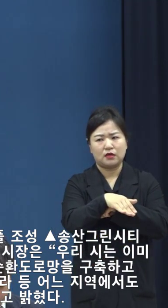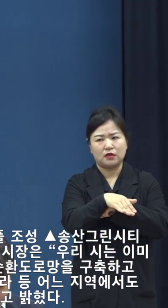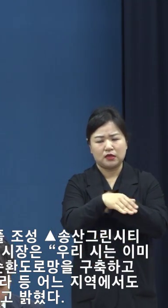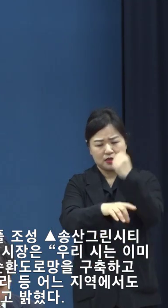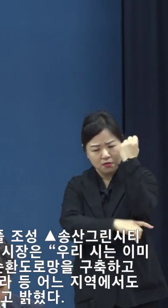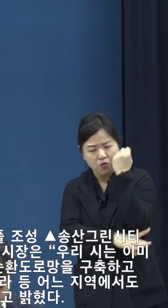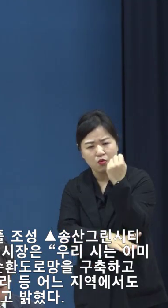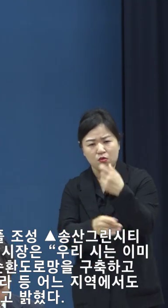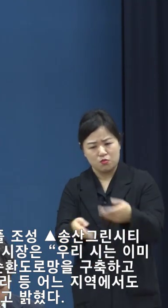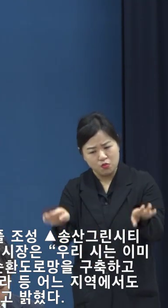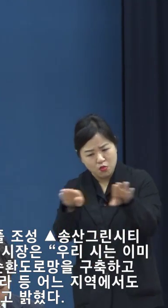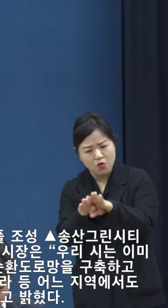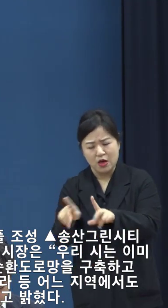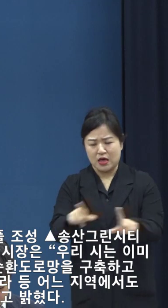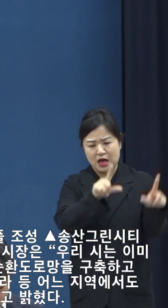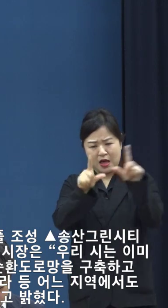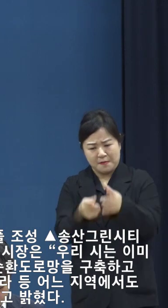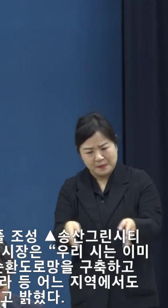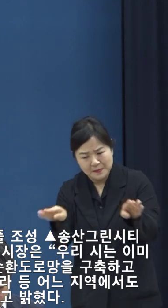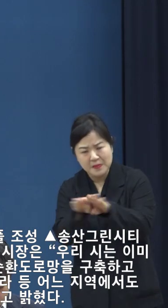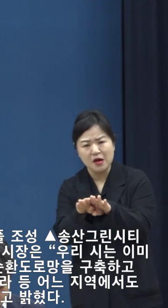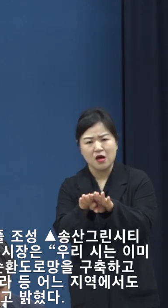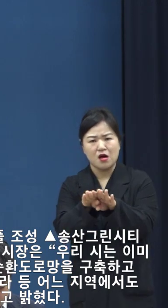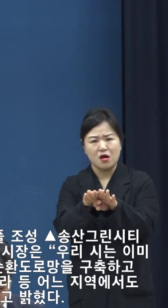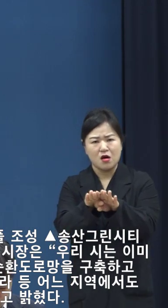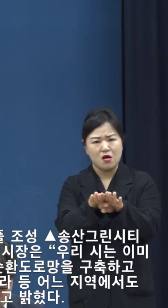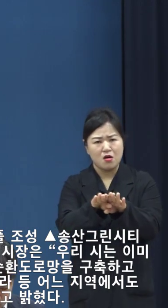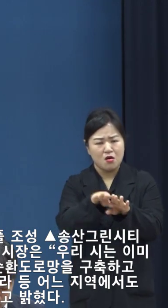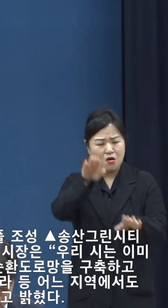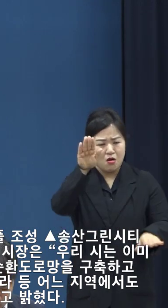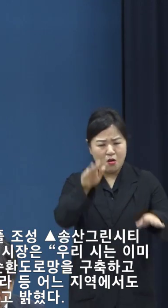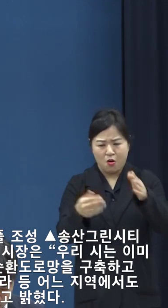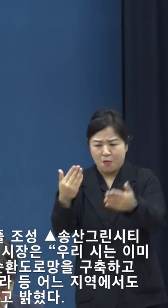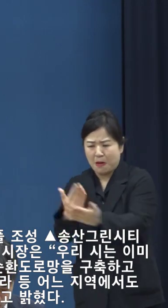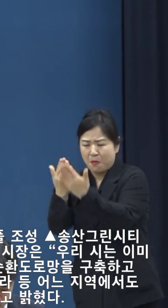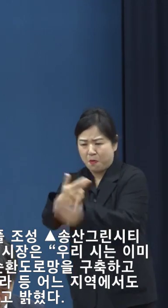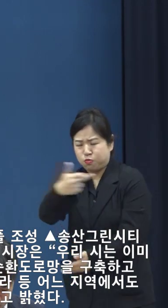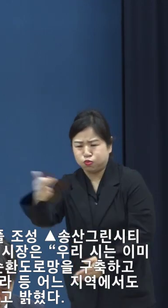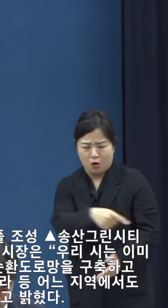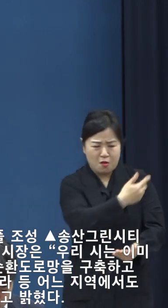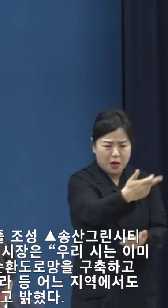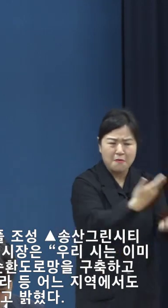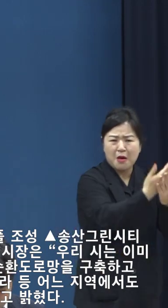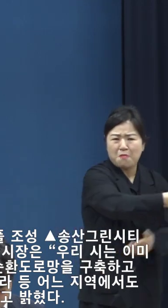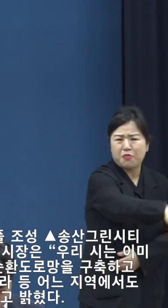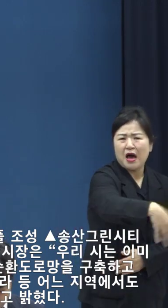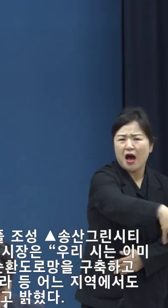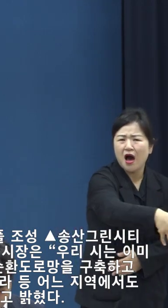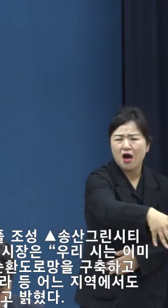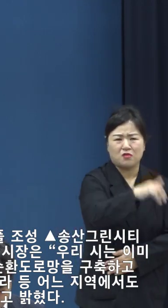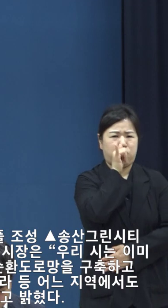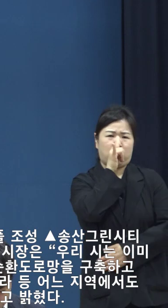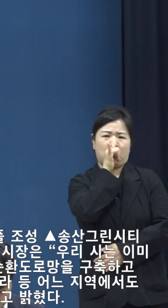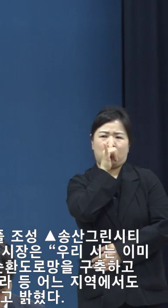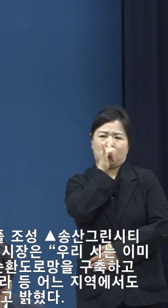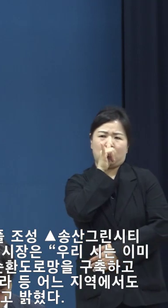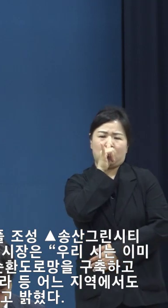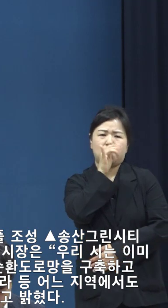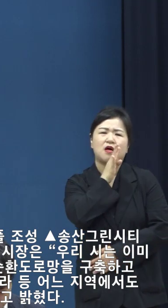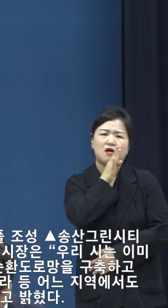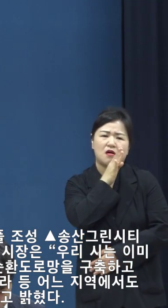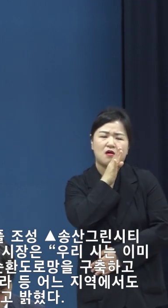기반시설, 특히 생활 기반시설 같은 부분에서는 불규정적인 발전이 이었던 건 사실입니다. 그래서 저는